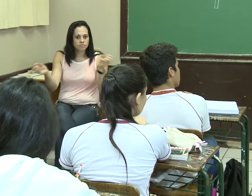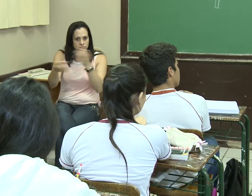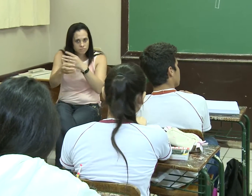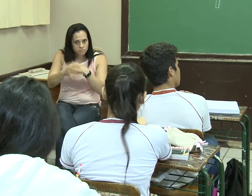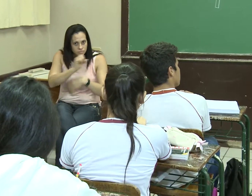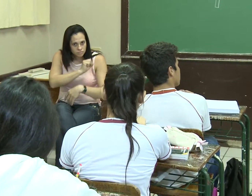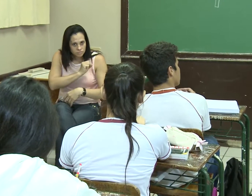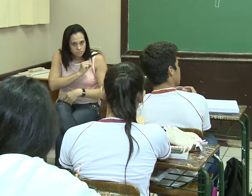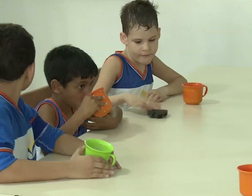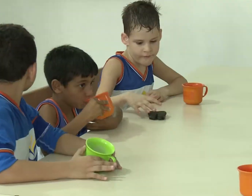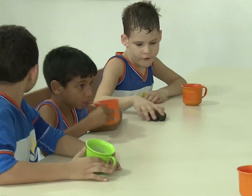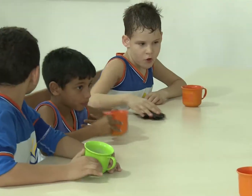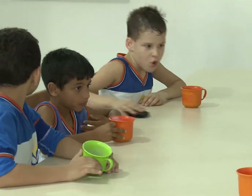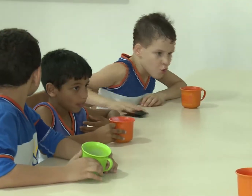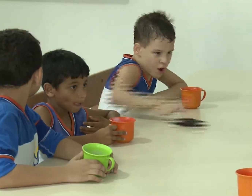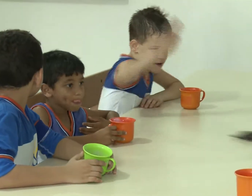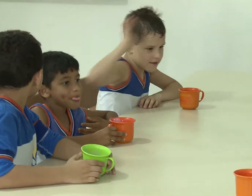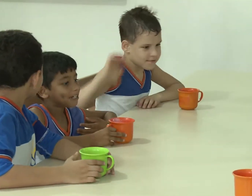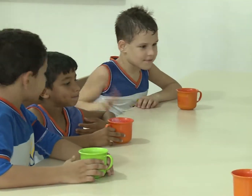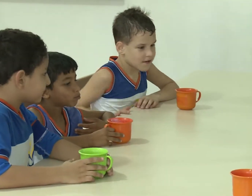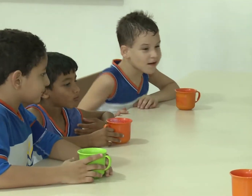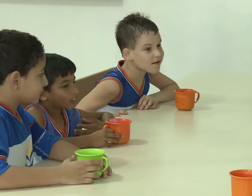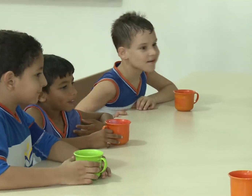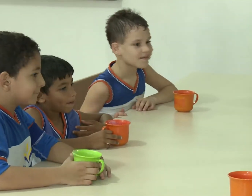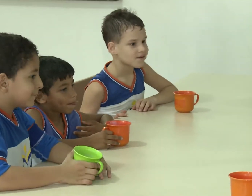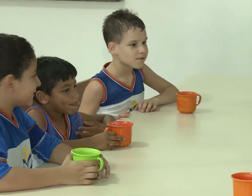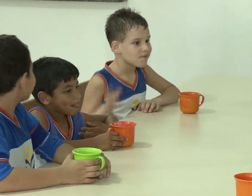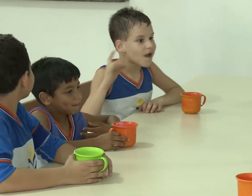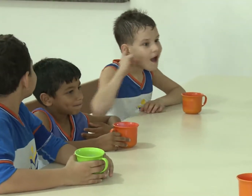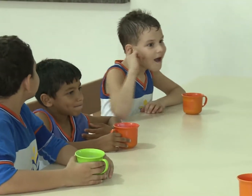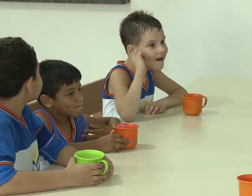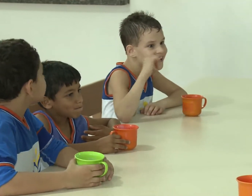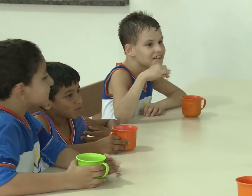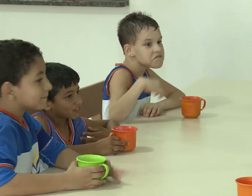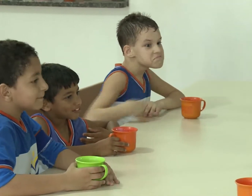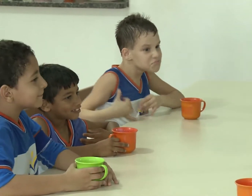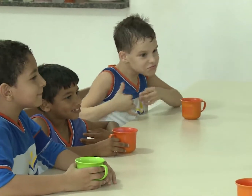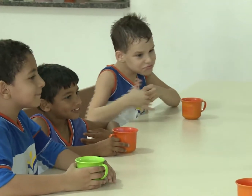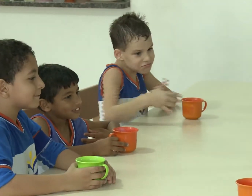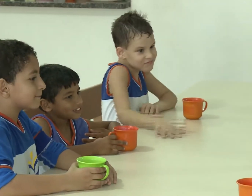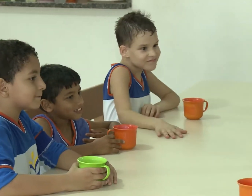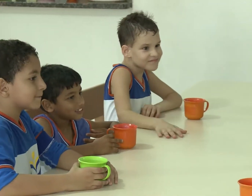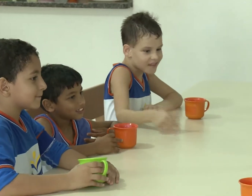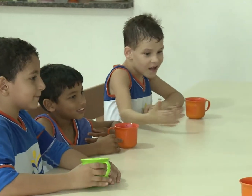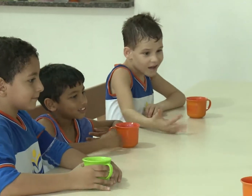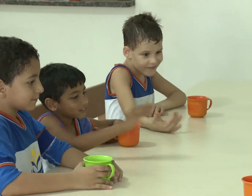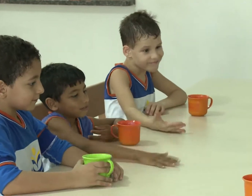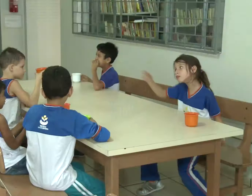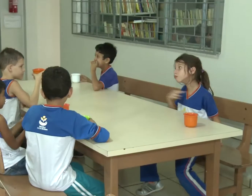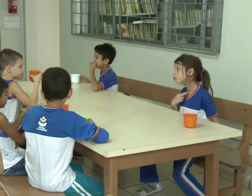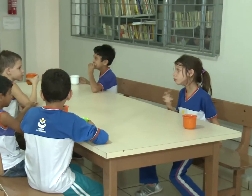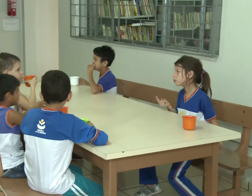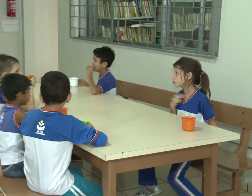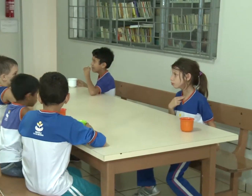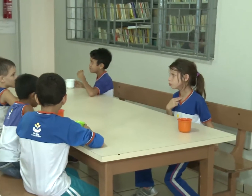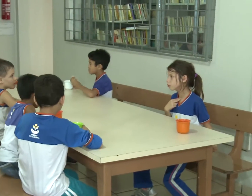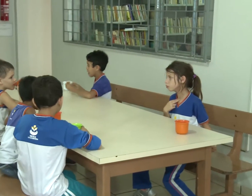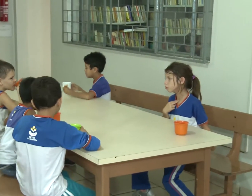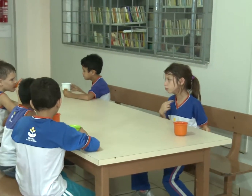até 19 anos. Aqui na região oeste do estado, a Associação de Pais e Amigos dos Surdos de Foz